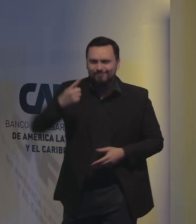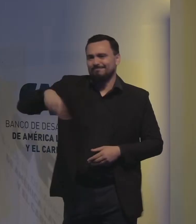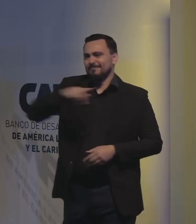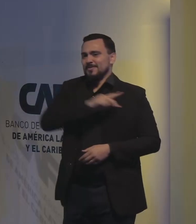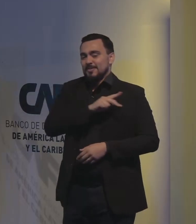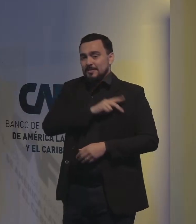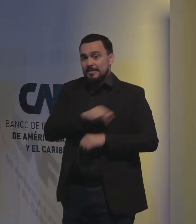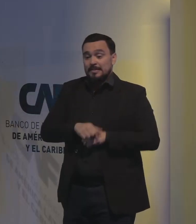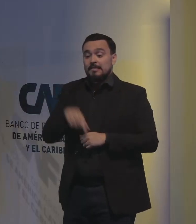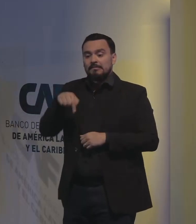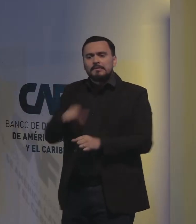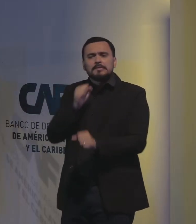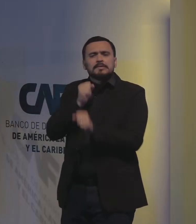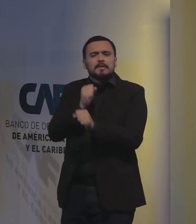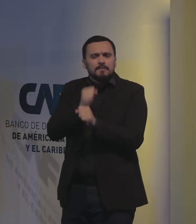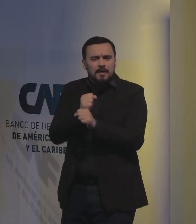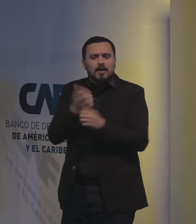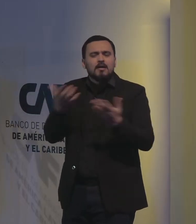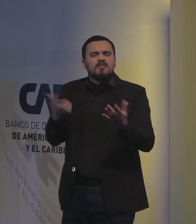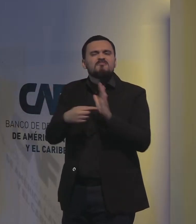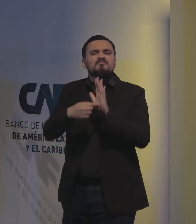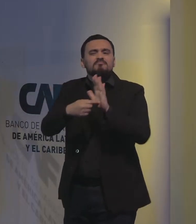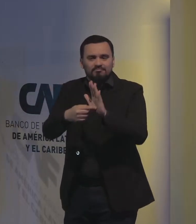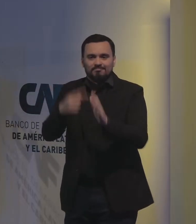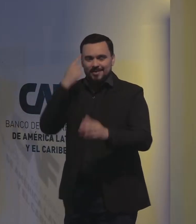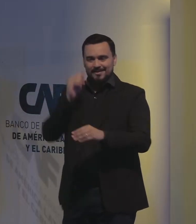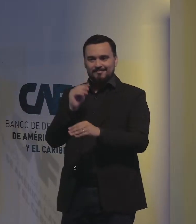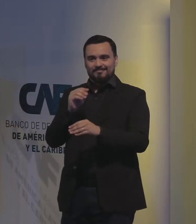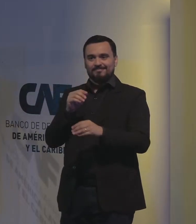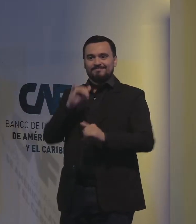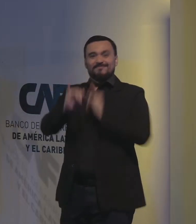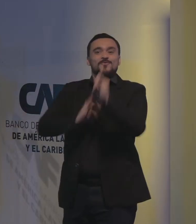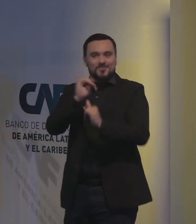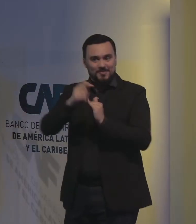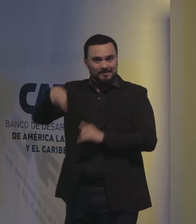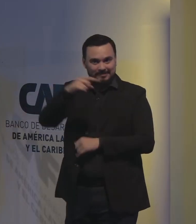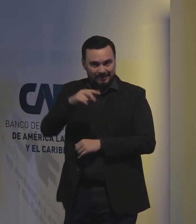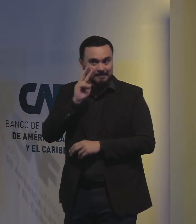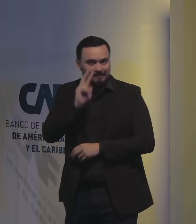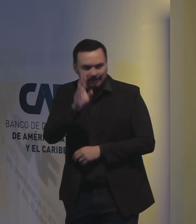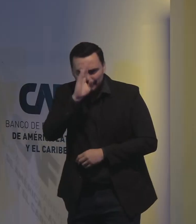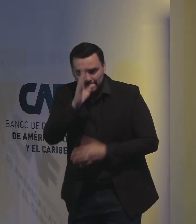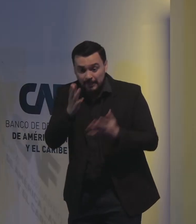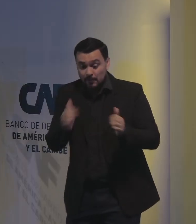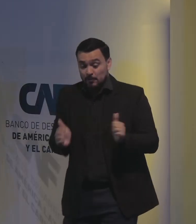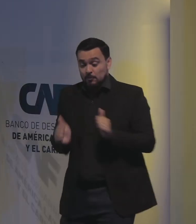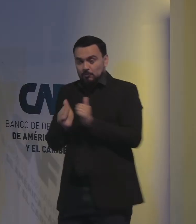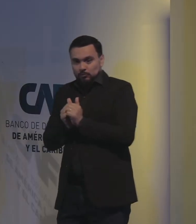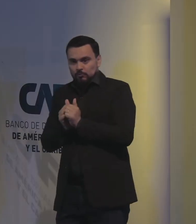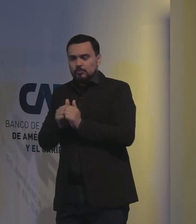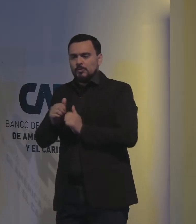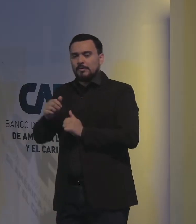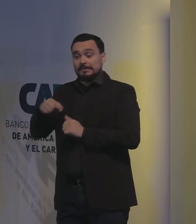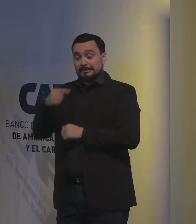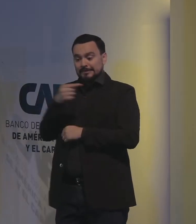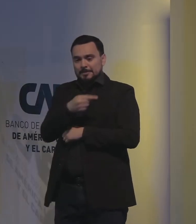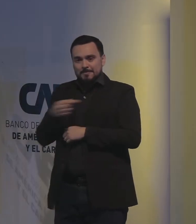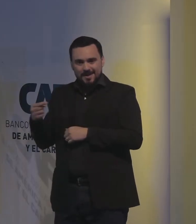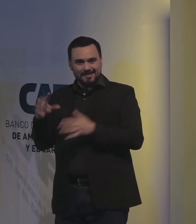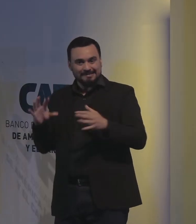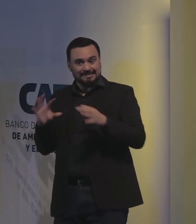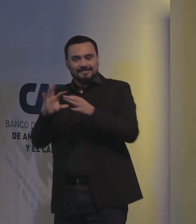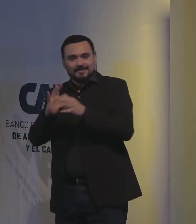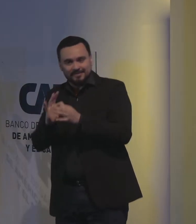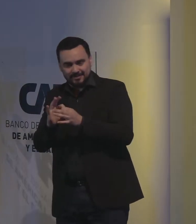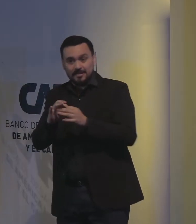tañanguajeponaite cotembiapo oñemgasaitajape. En concordancia con la conmemoración de la Semana y